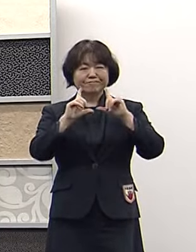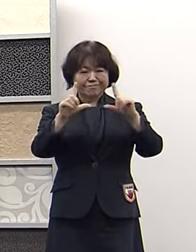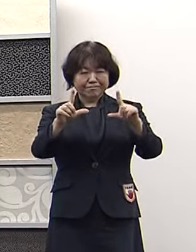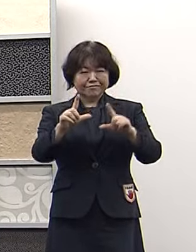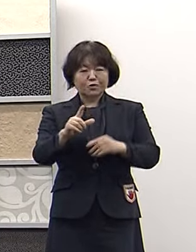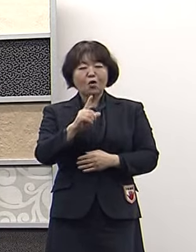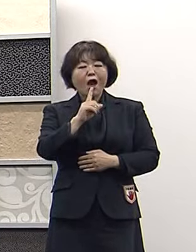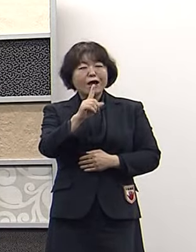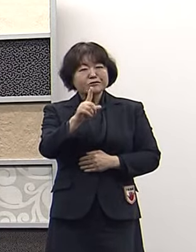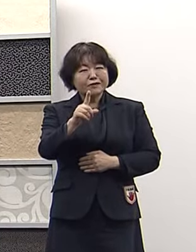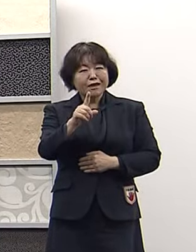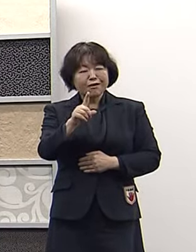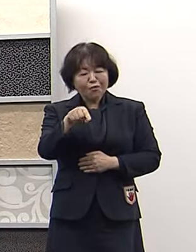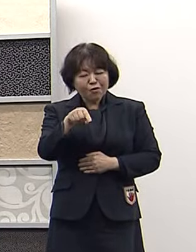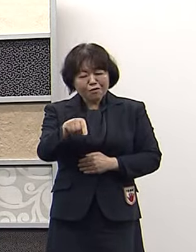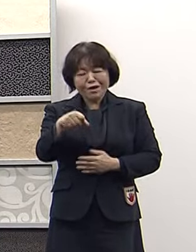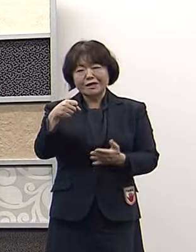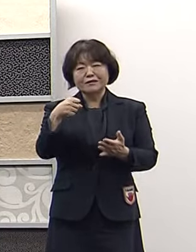います。